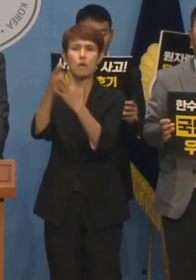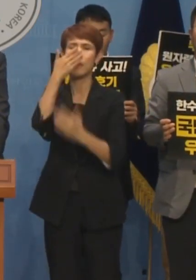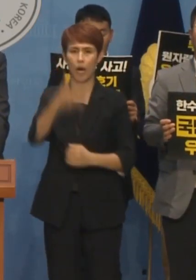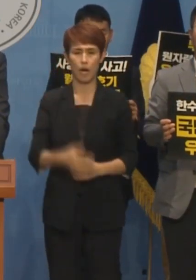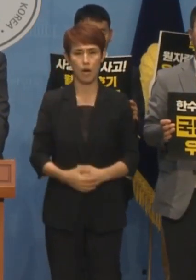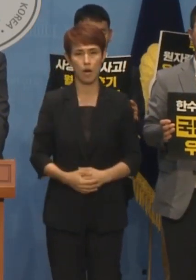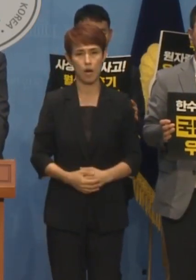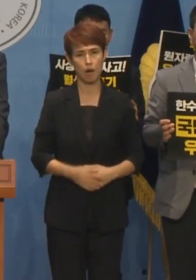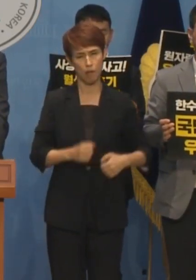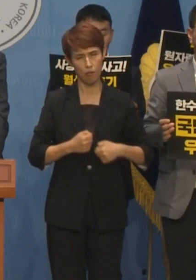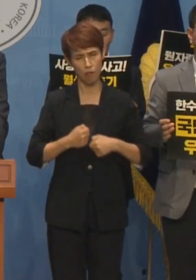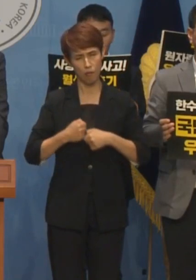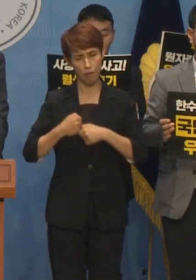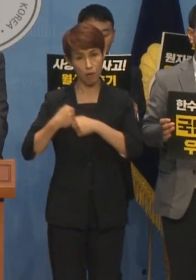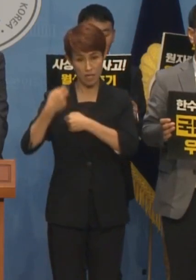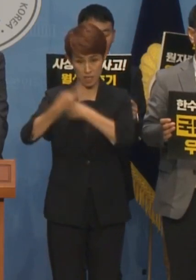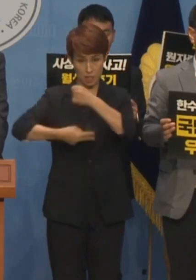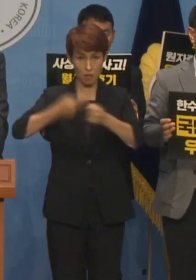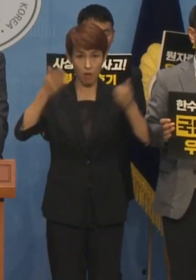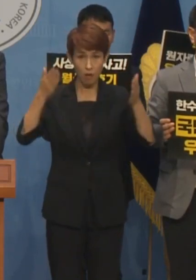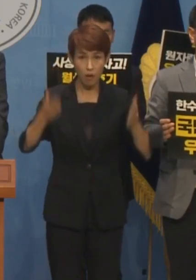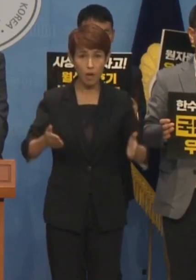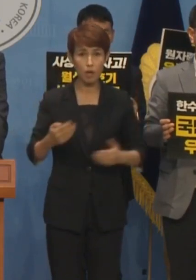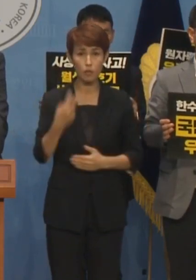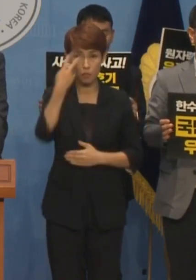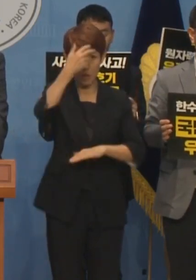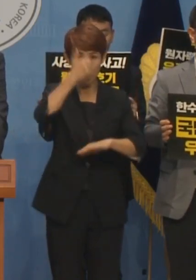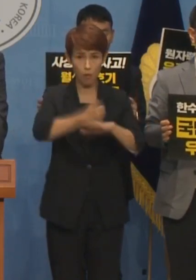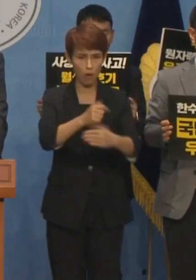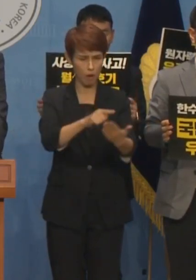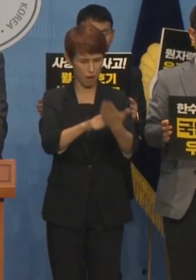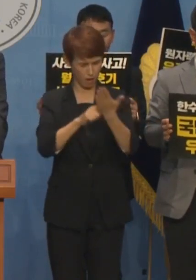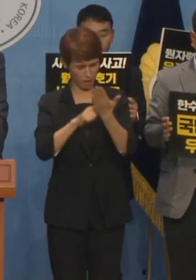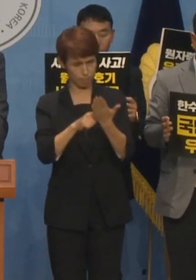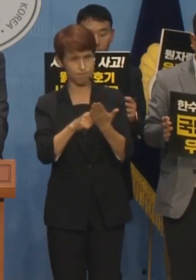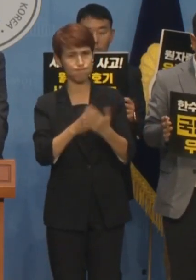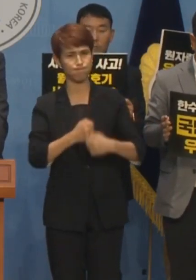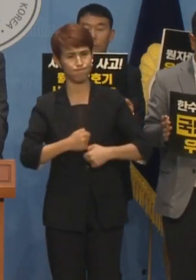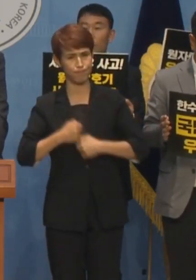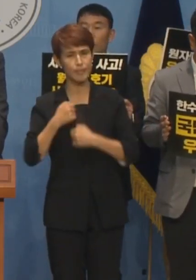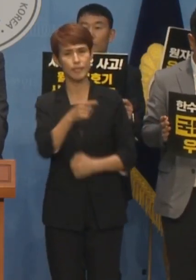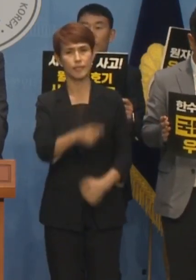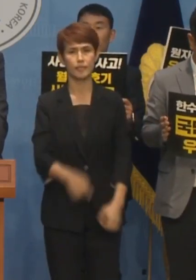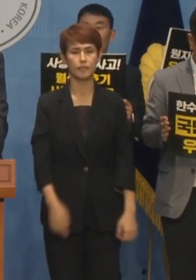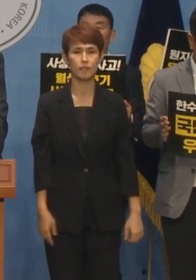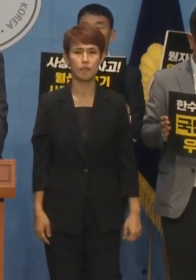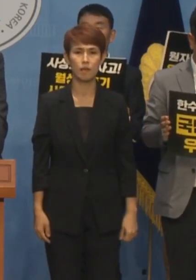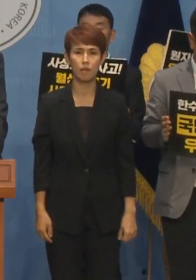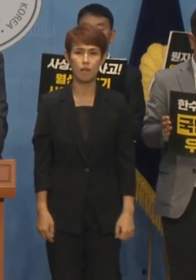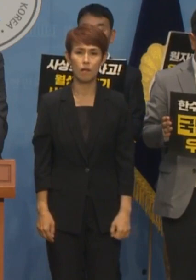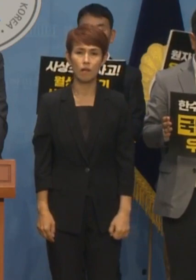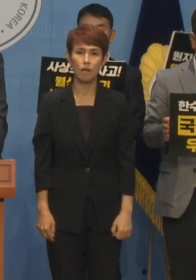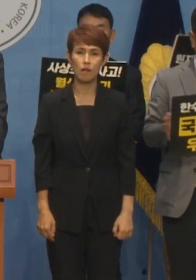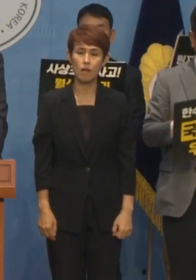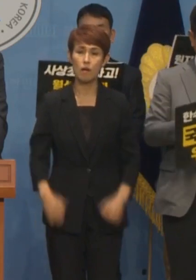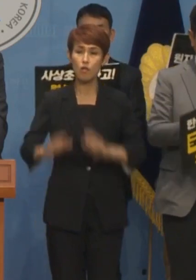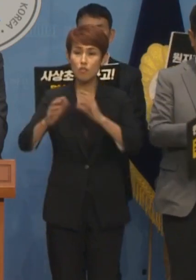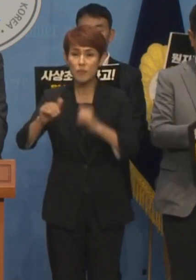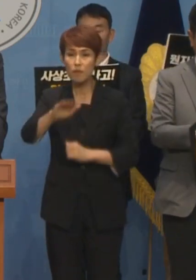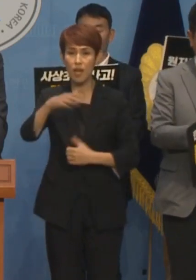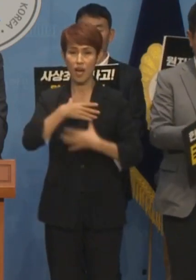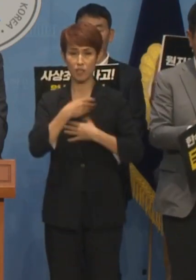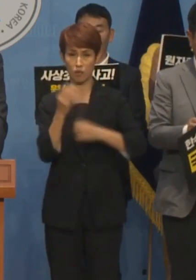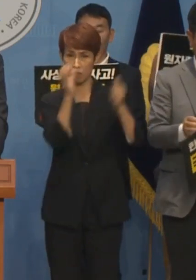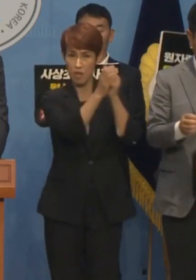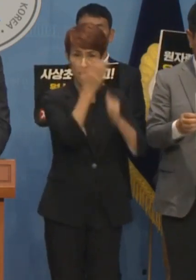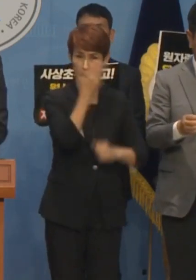2년이 넘도록 조사단의 활동으로 나온 결과가 몹시 불성실합니다. 이런 원안위에 국민의 안전을 맡길